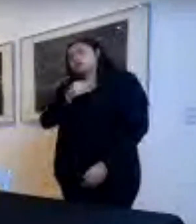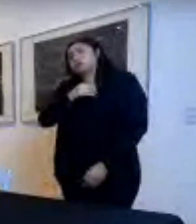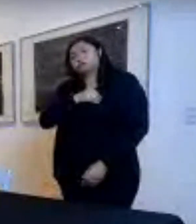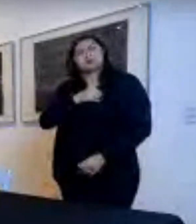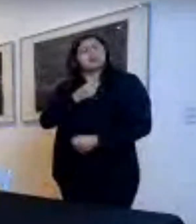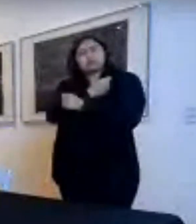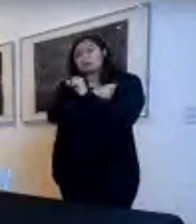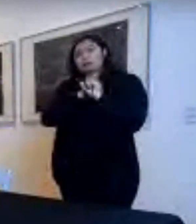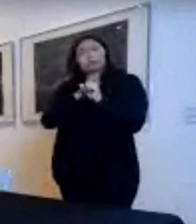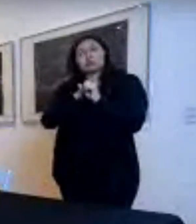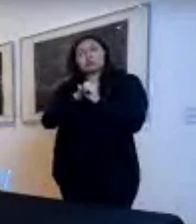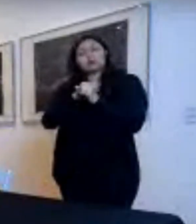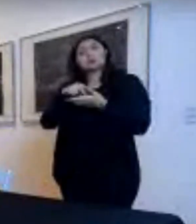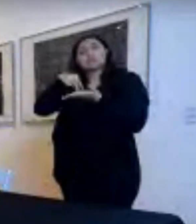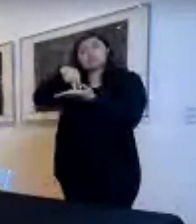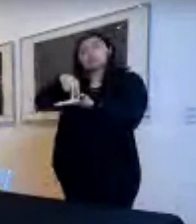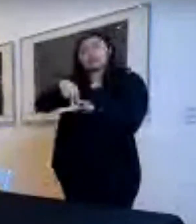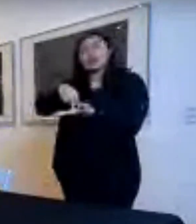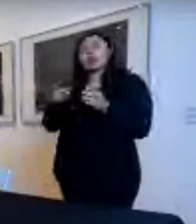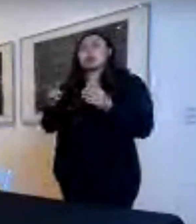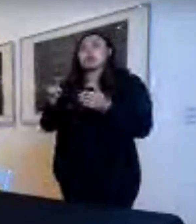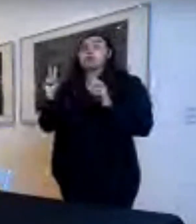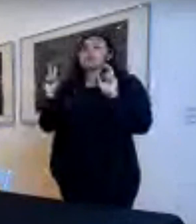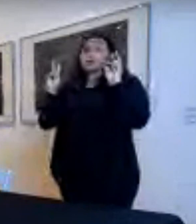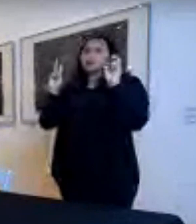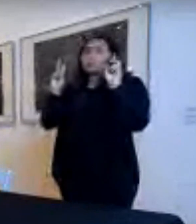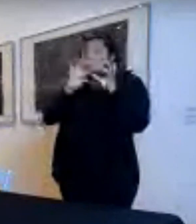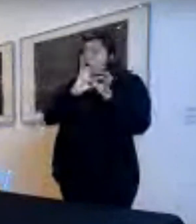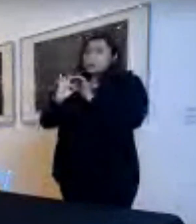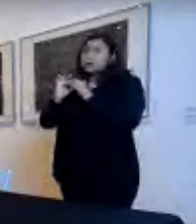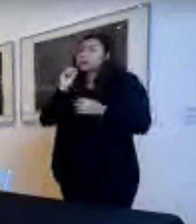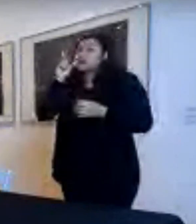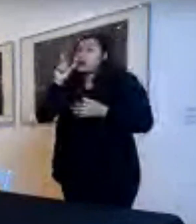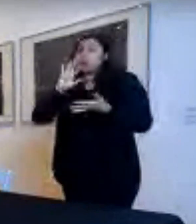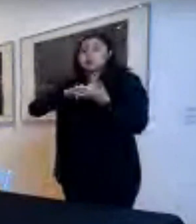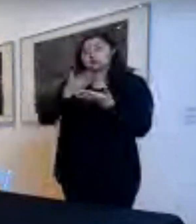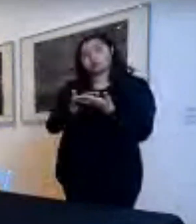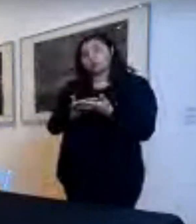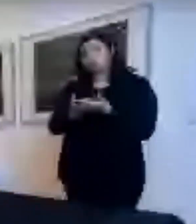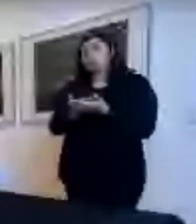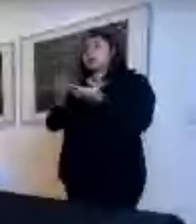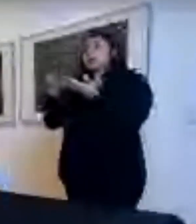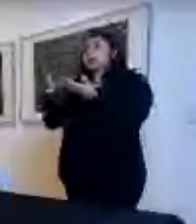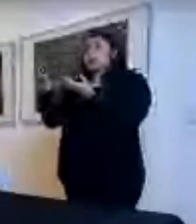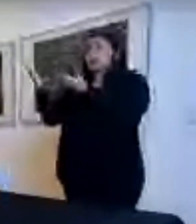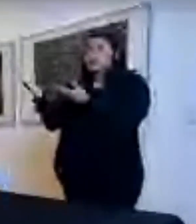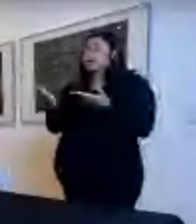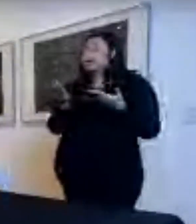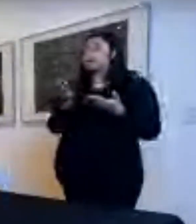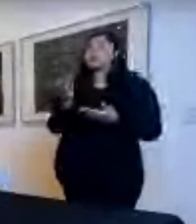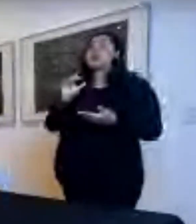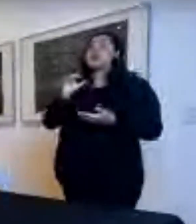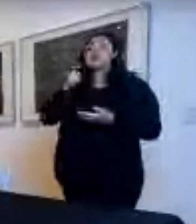pudo presentarse por temas de enfermedad, por temas de salud. Así es que invitamos a Graciela